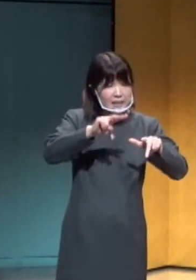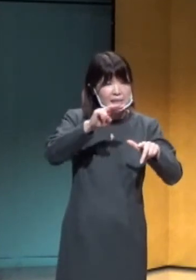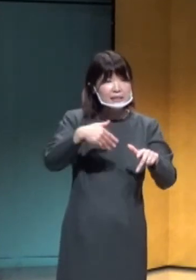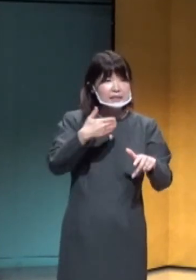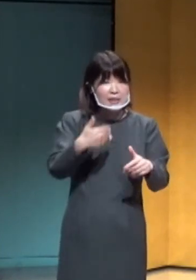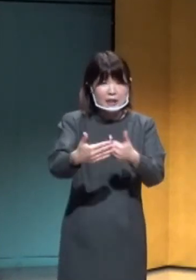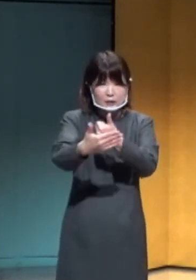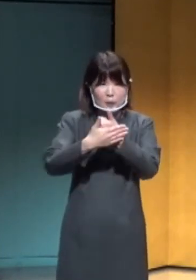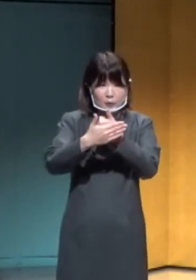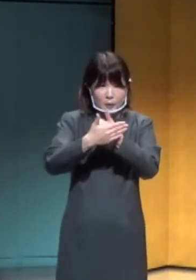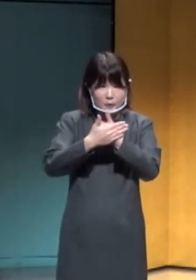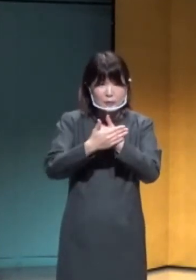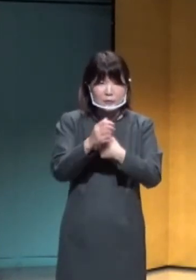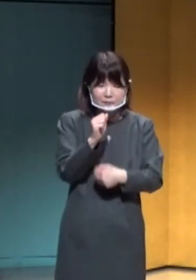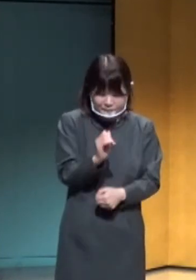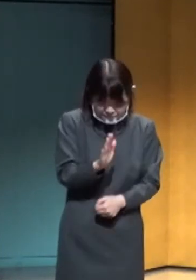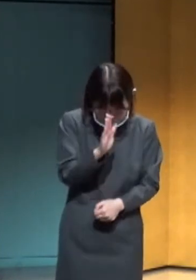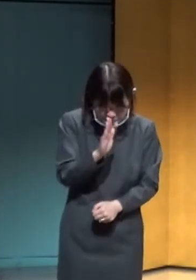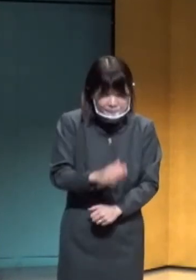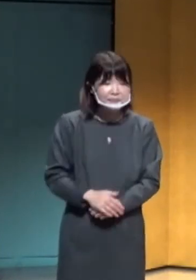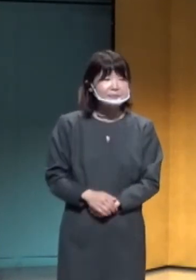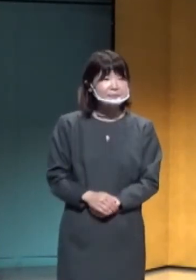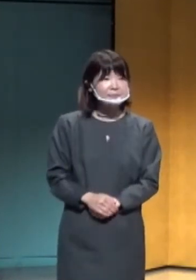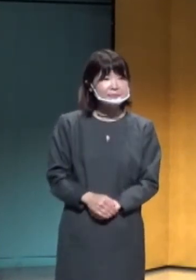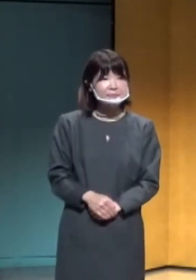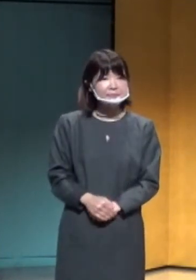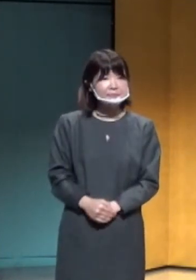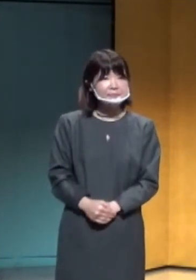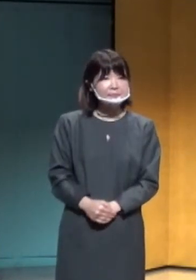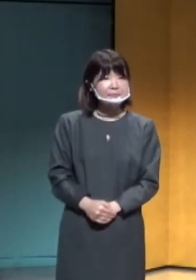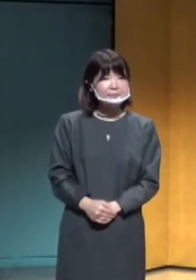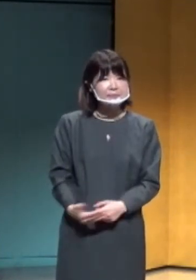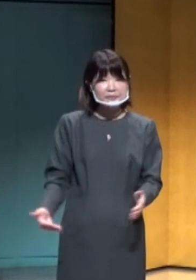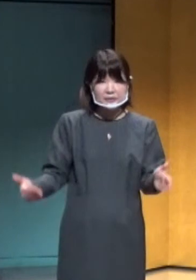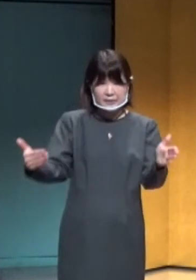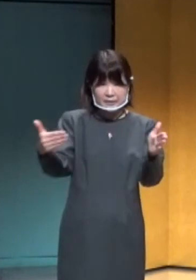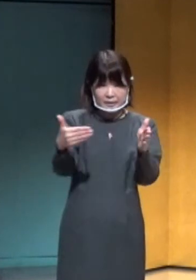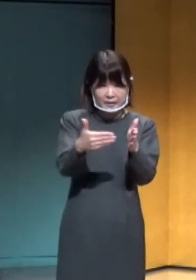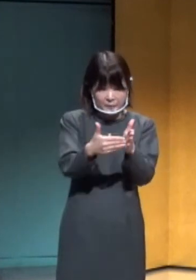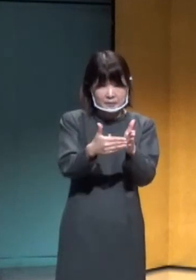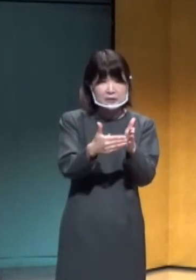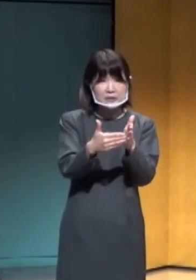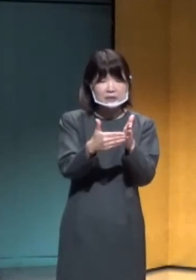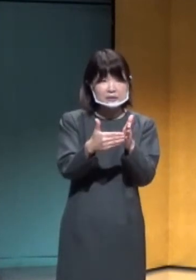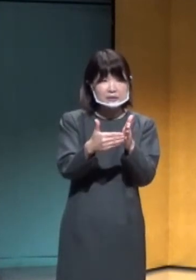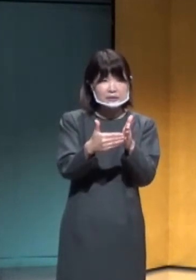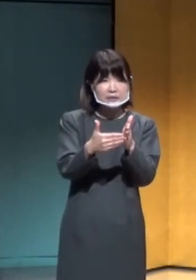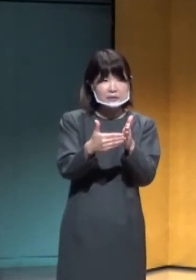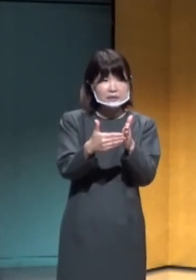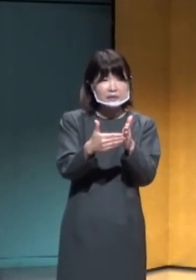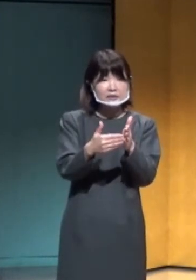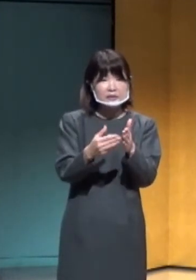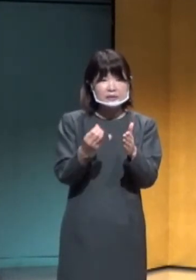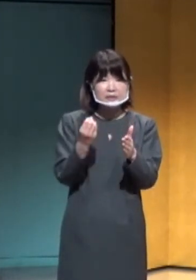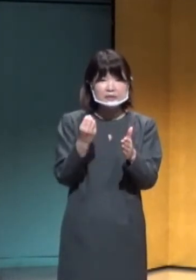力をよろしくお願い申し上げます。結びにあたりまして、令和4年、い